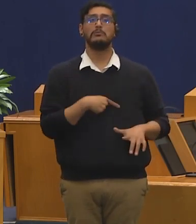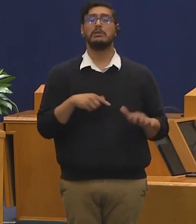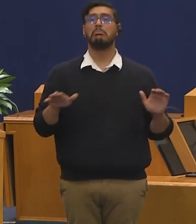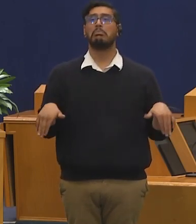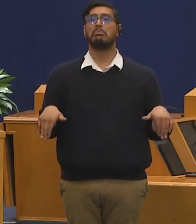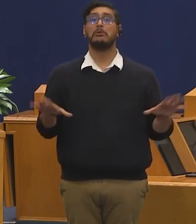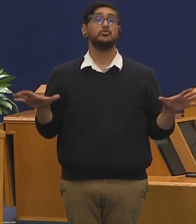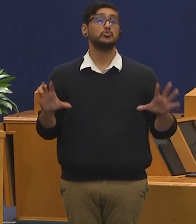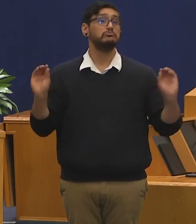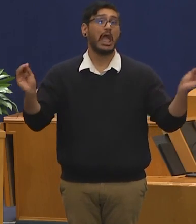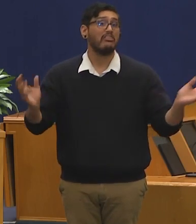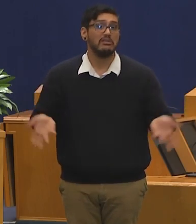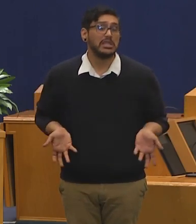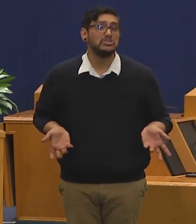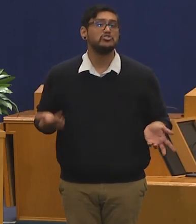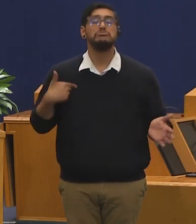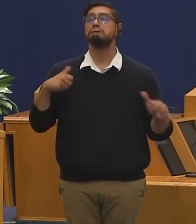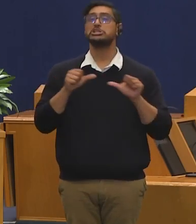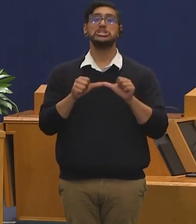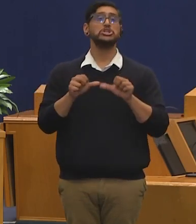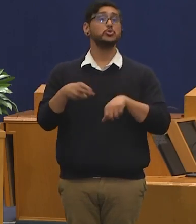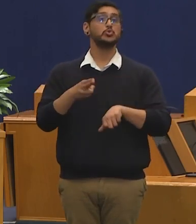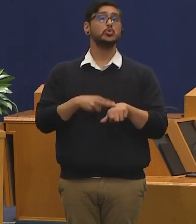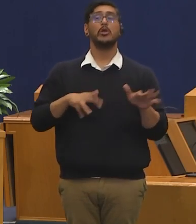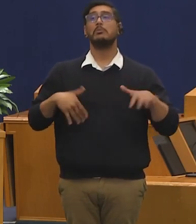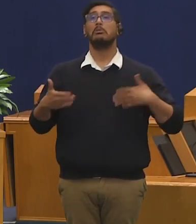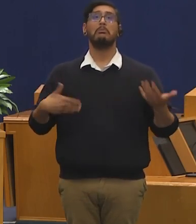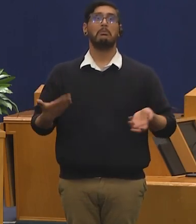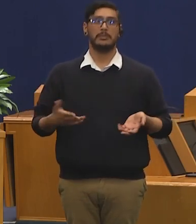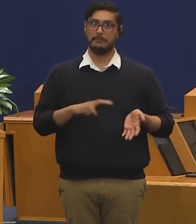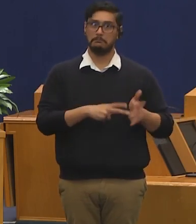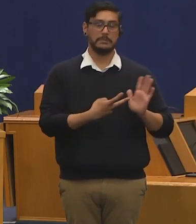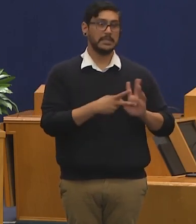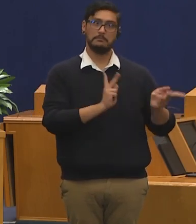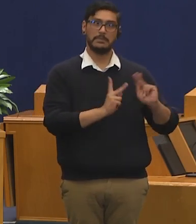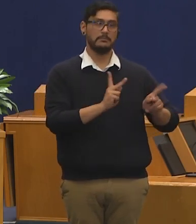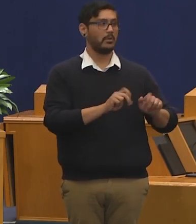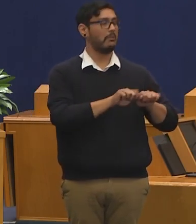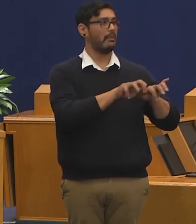siguen subiendo todos los días, en una manera que